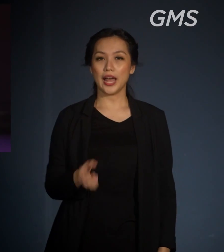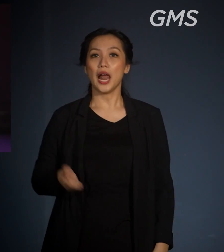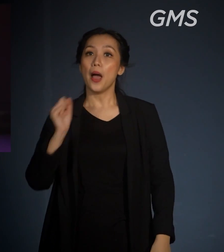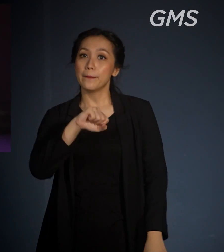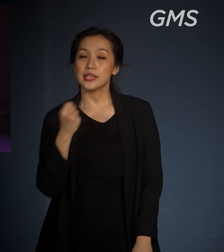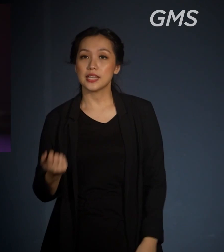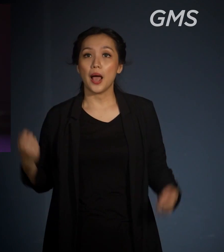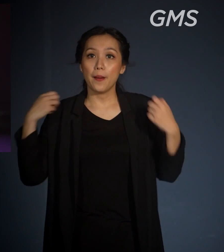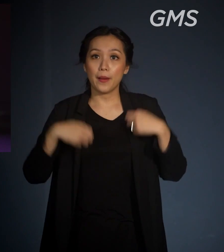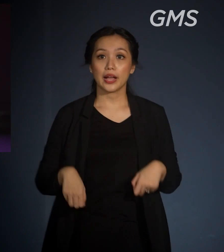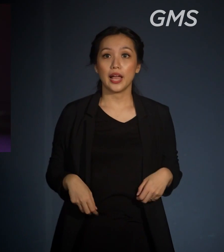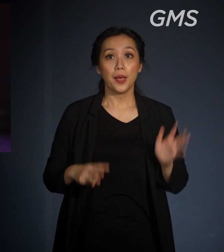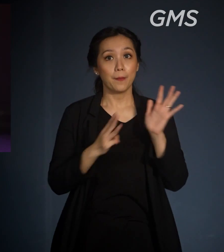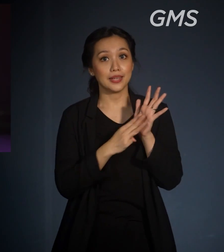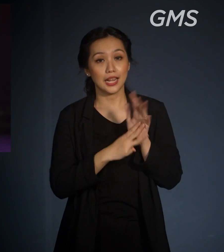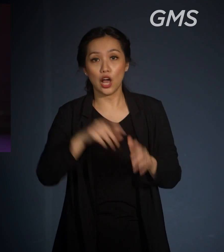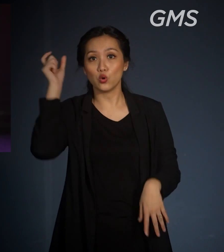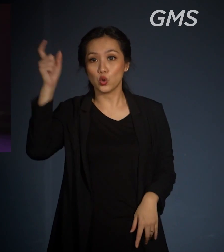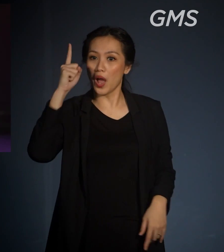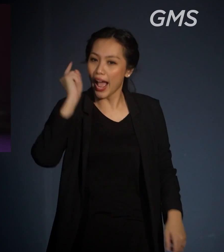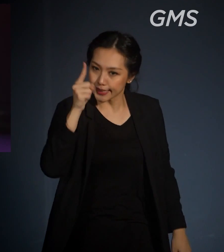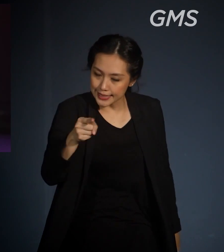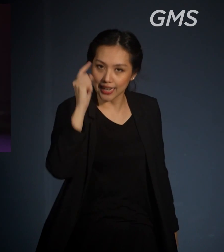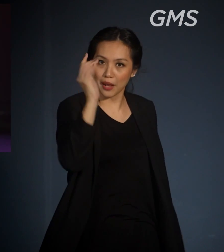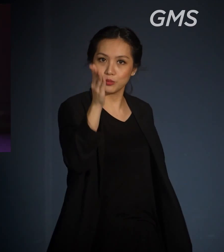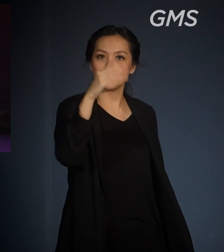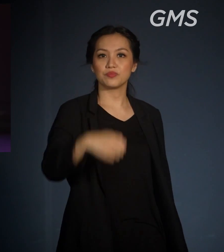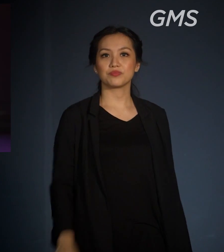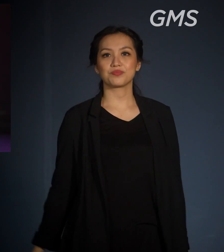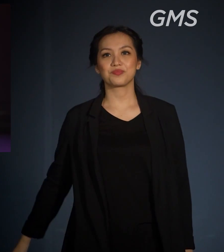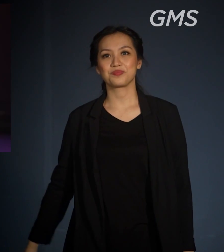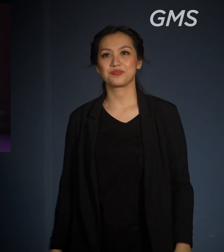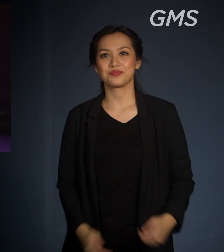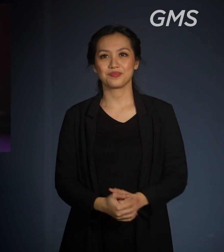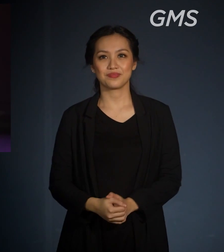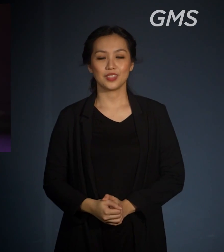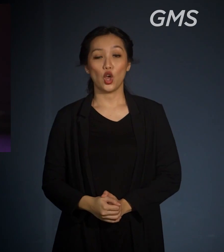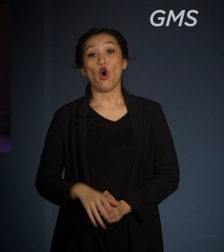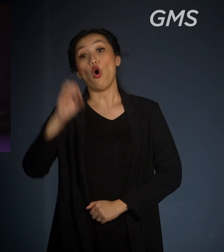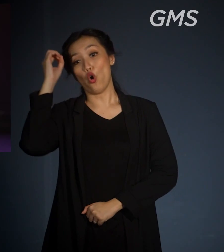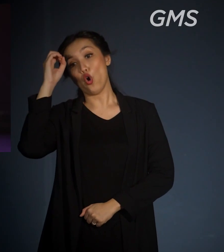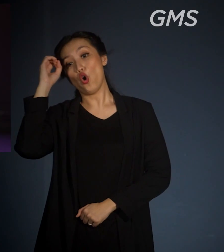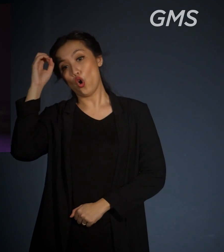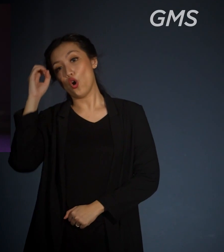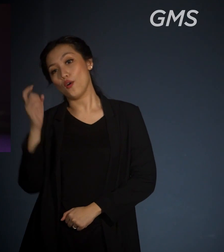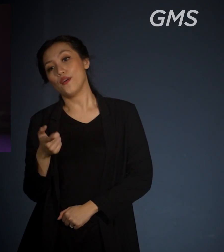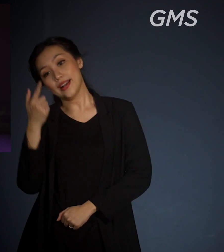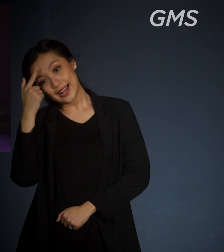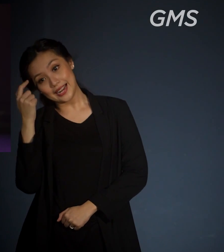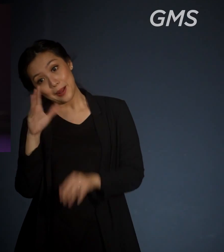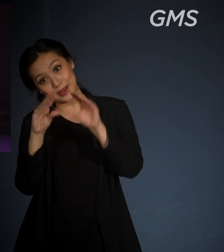Oh, berarti kamu nggak bisa pelayanan gara-gara sibuk, gara-gara tokonya